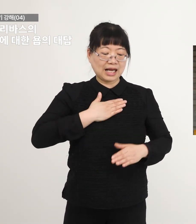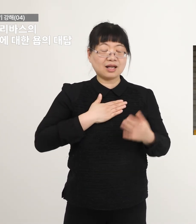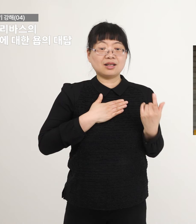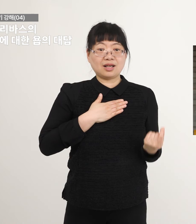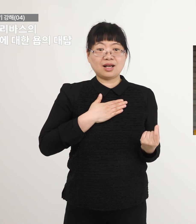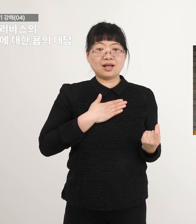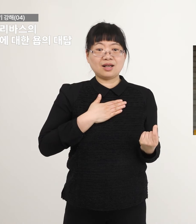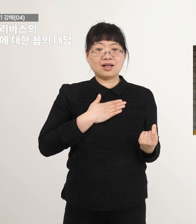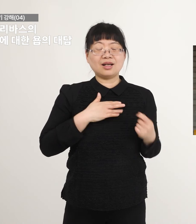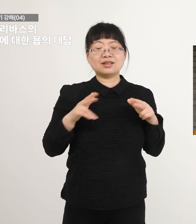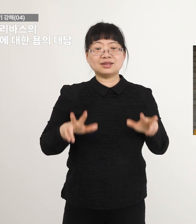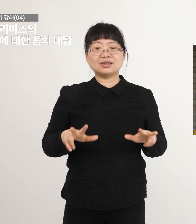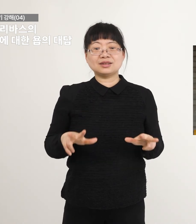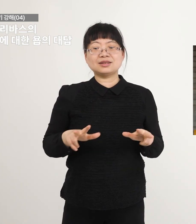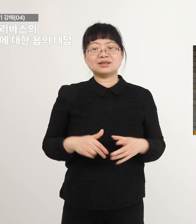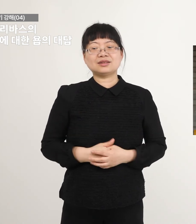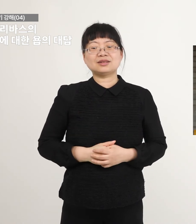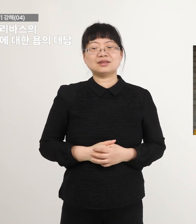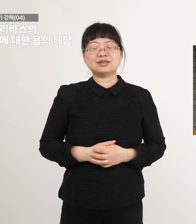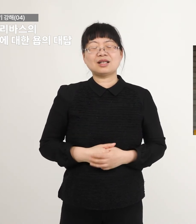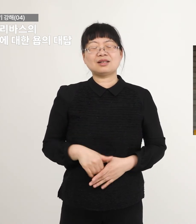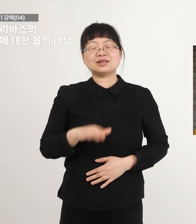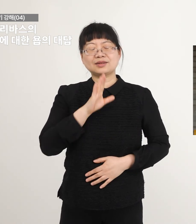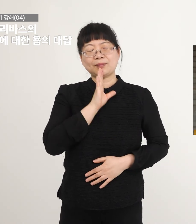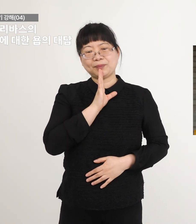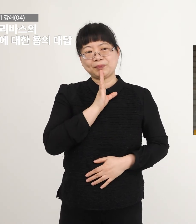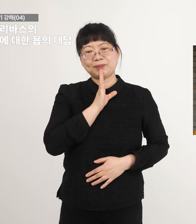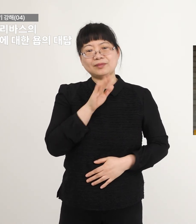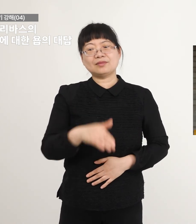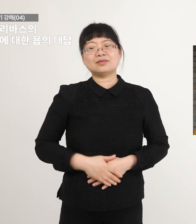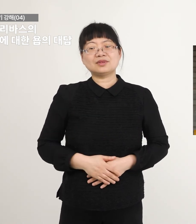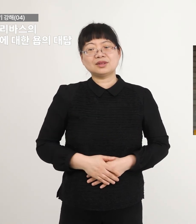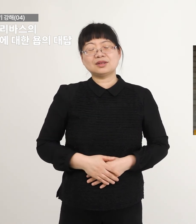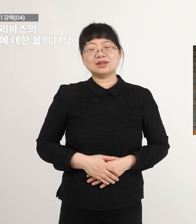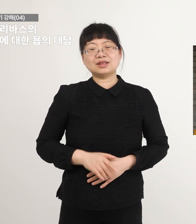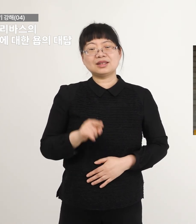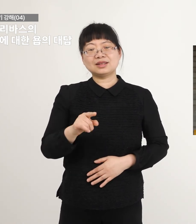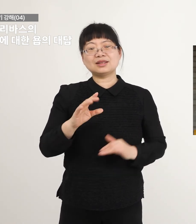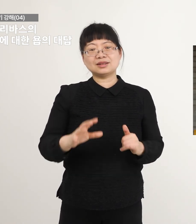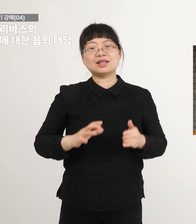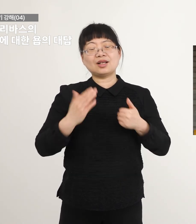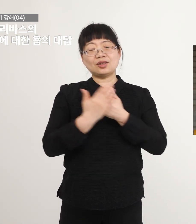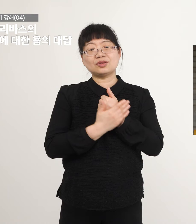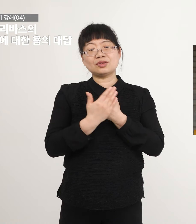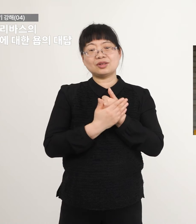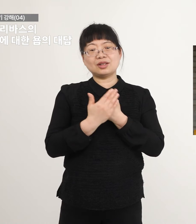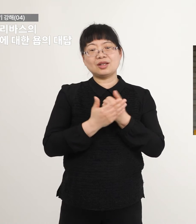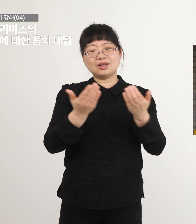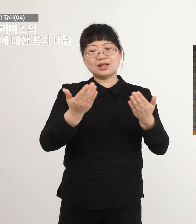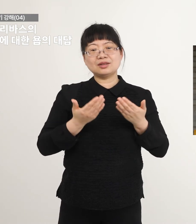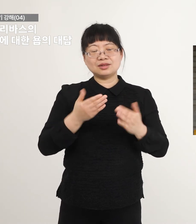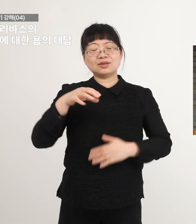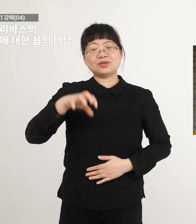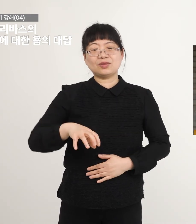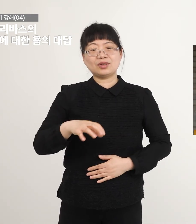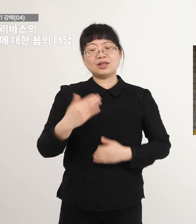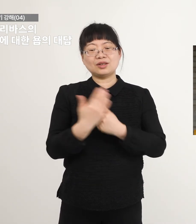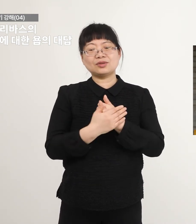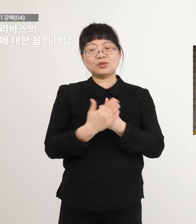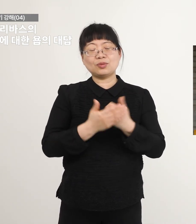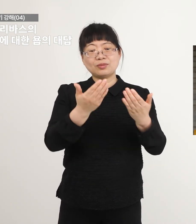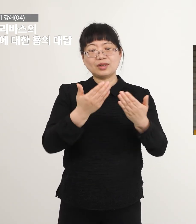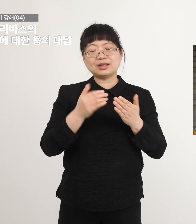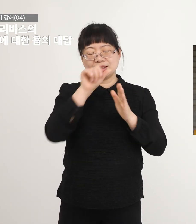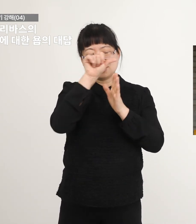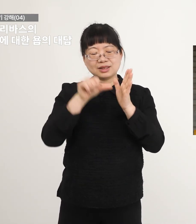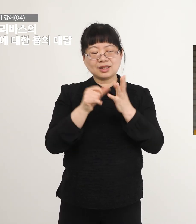우리가 여기에서 정말 이 세상에 위로받을 현장과 위로받을 인생이 너무